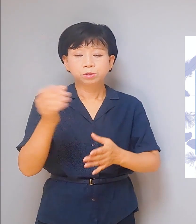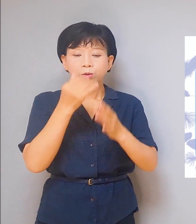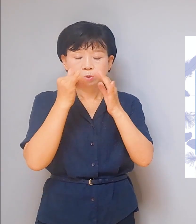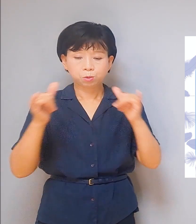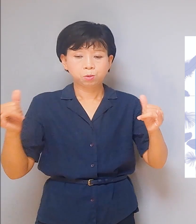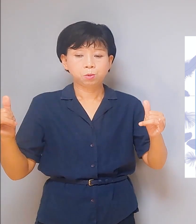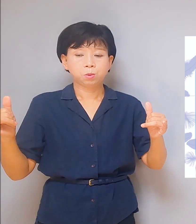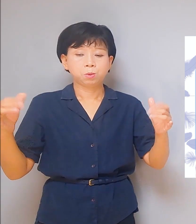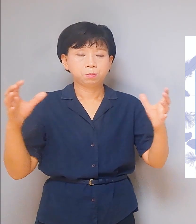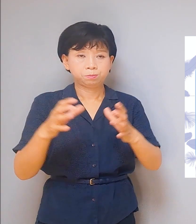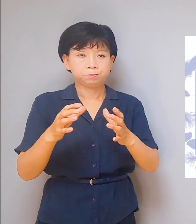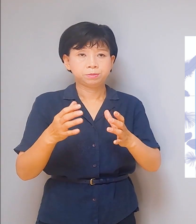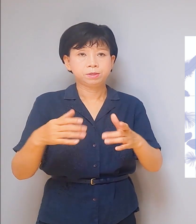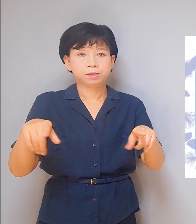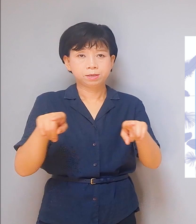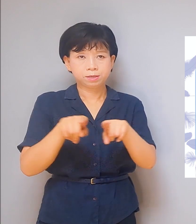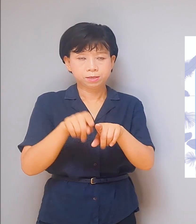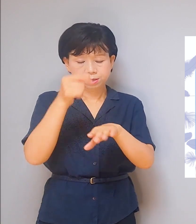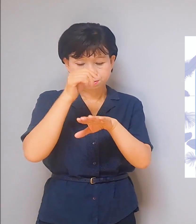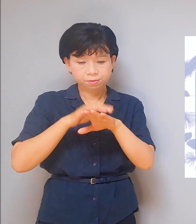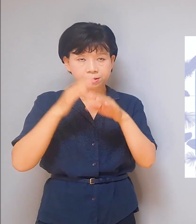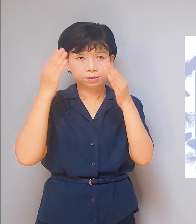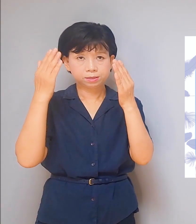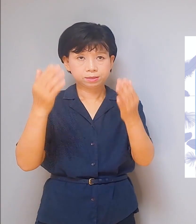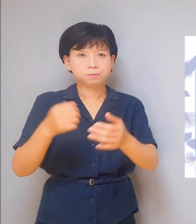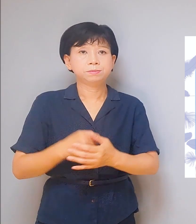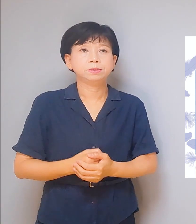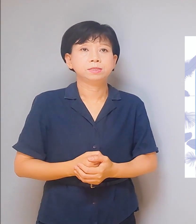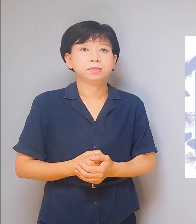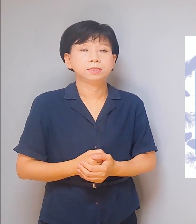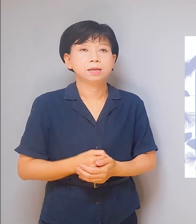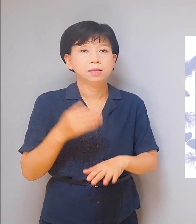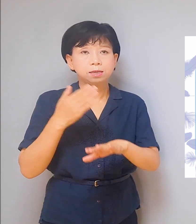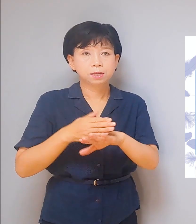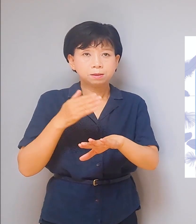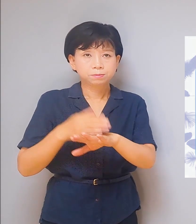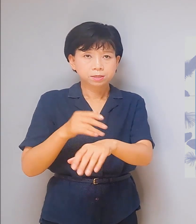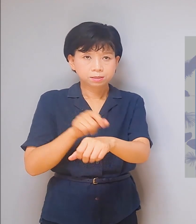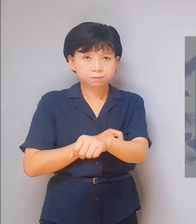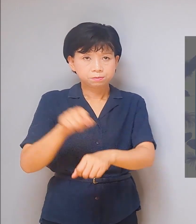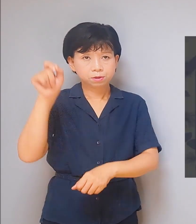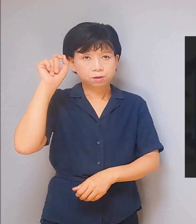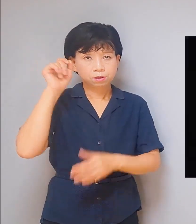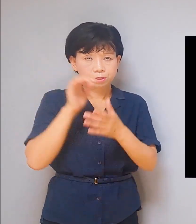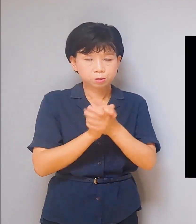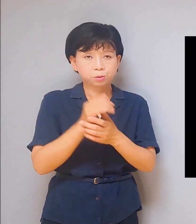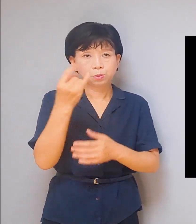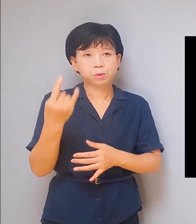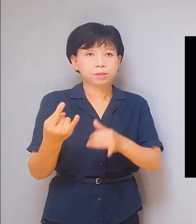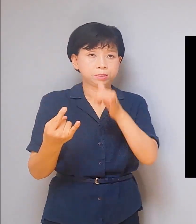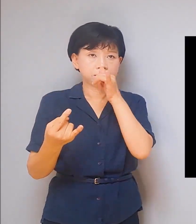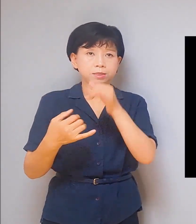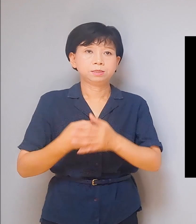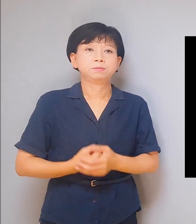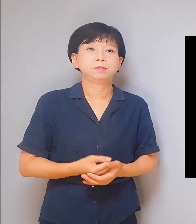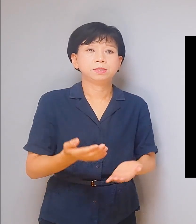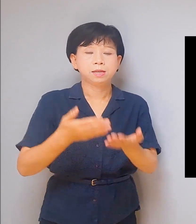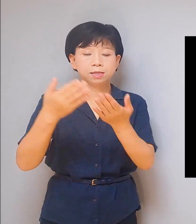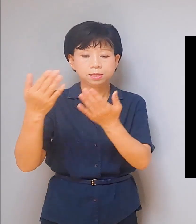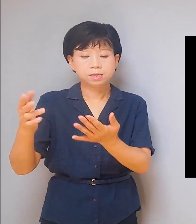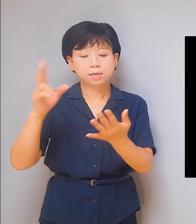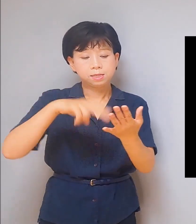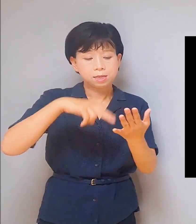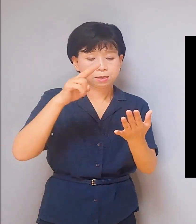저녁 7시 10분에 감사 특별 기도회가 있습니다. 안내, 낭독, 특송 등 주보를 확인 바랍니다. 이번 주